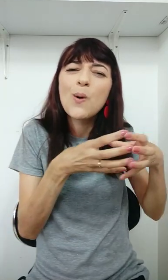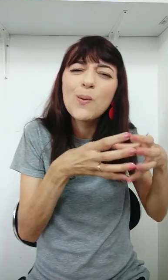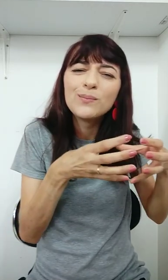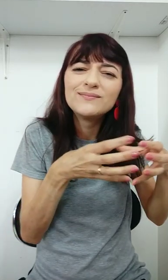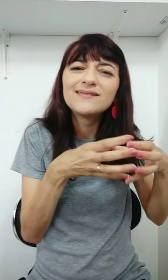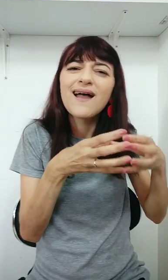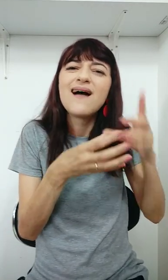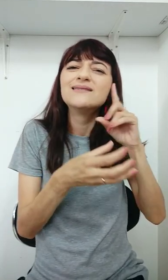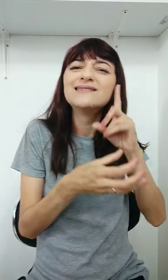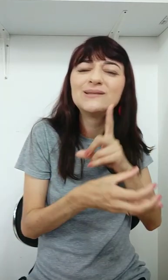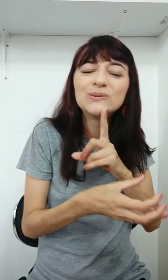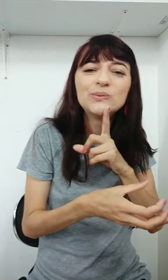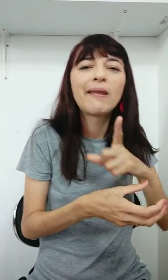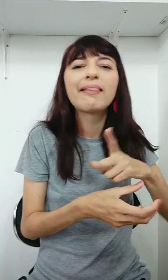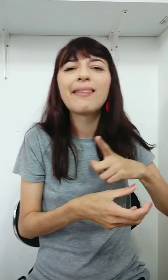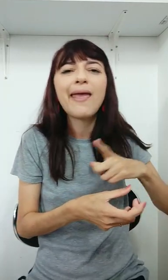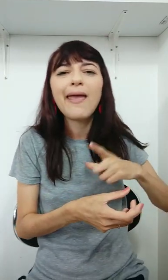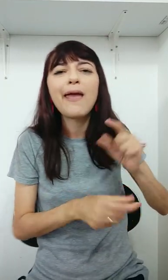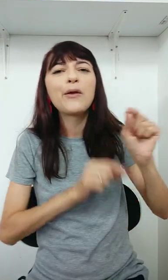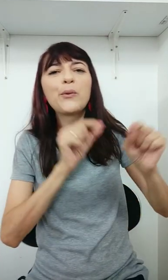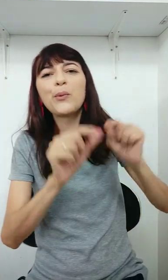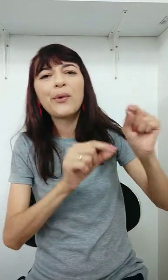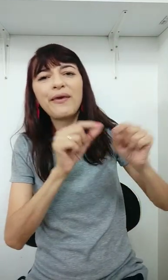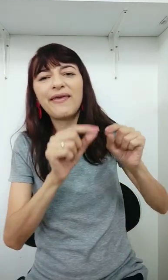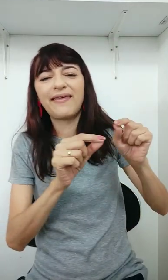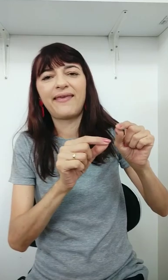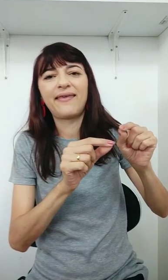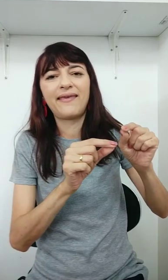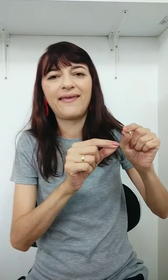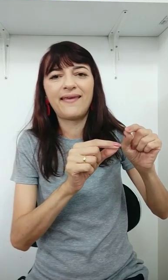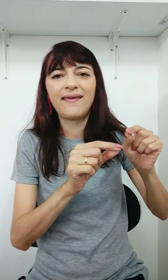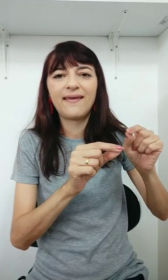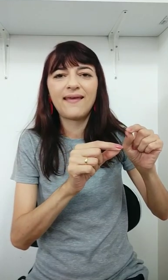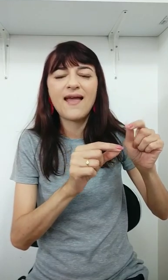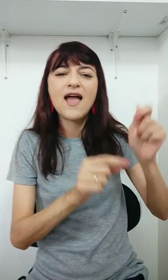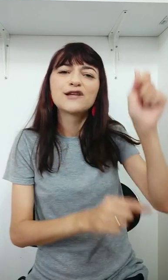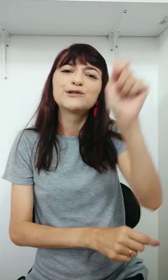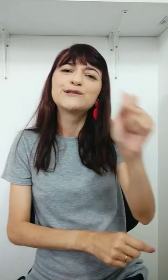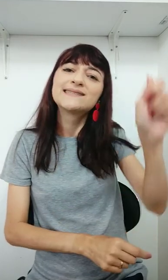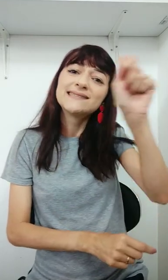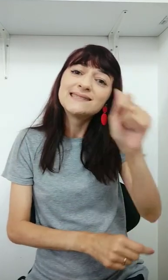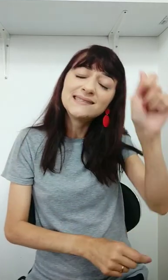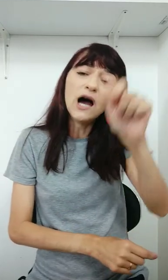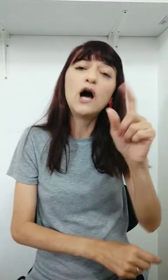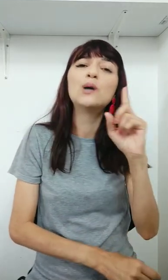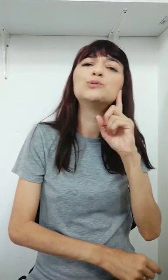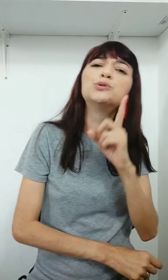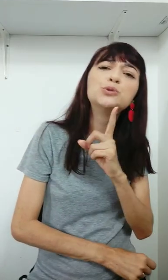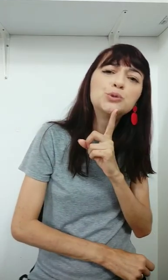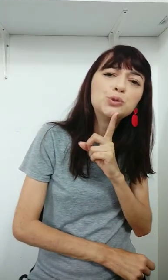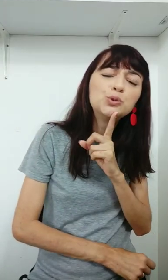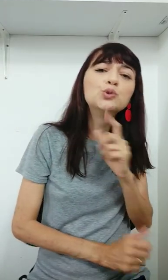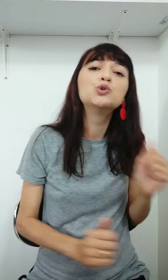esses formam a comunidade surda. Esses estão presentes e participam da comunidade surda. Esses